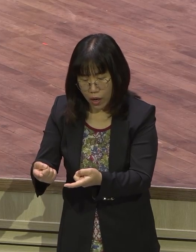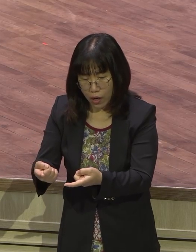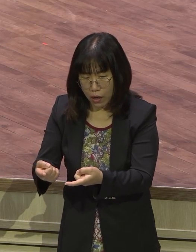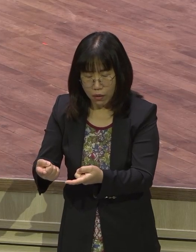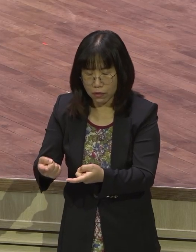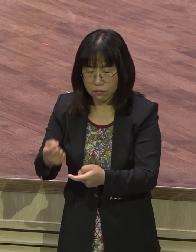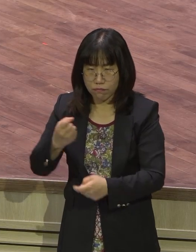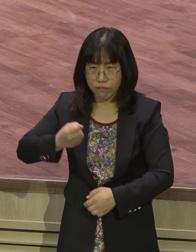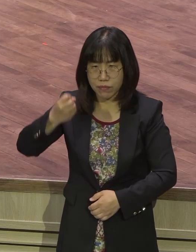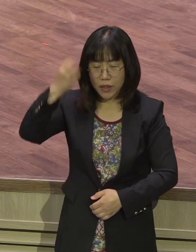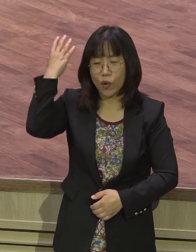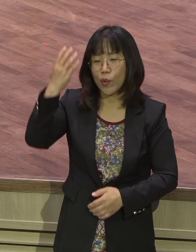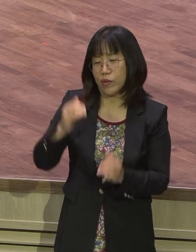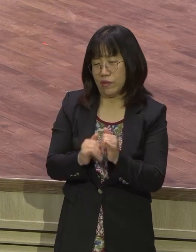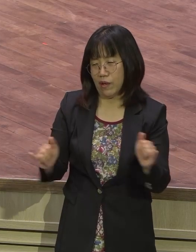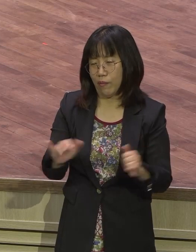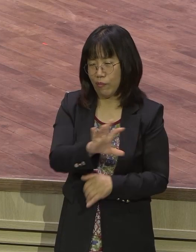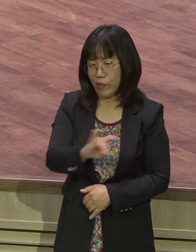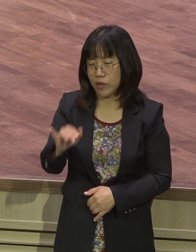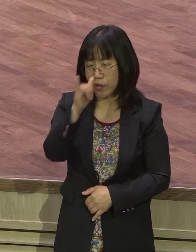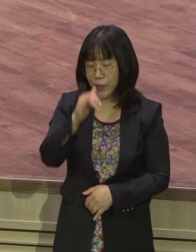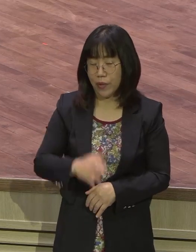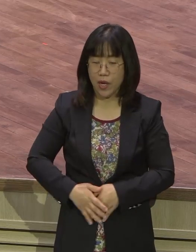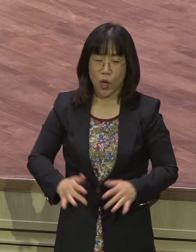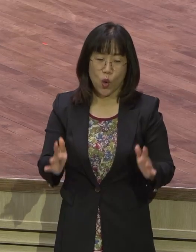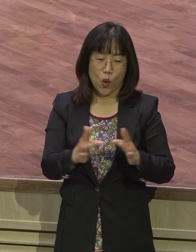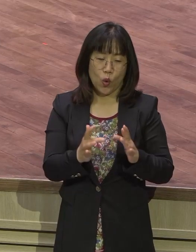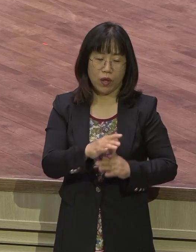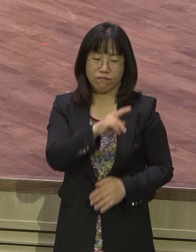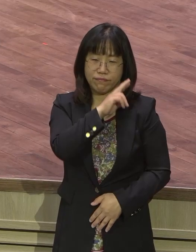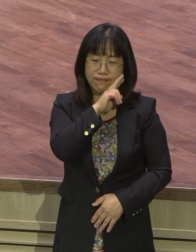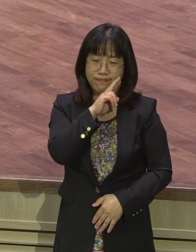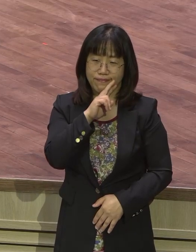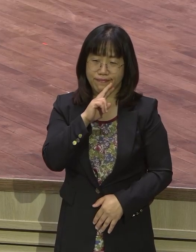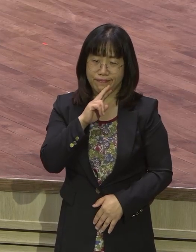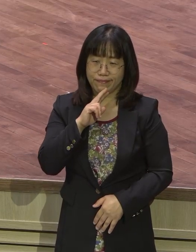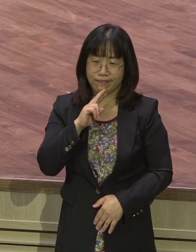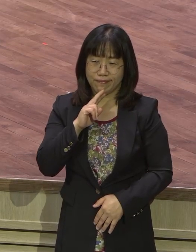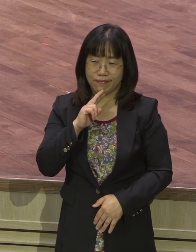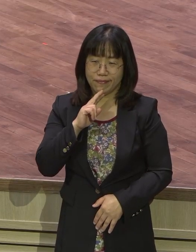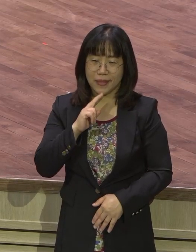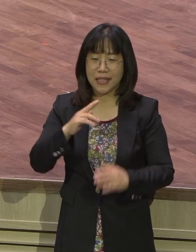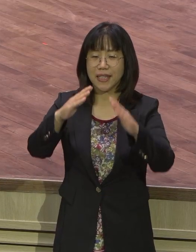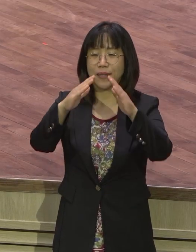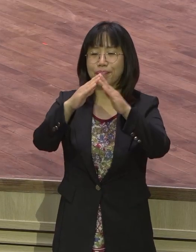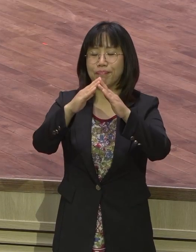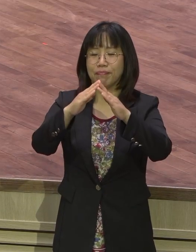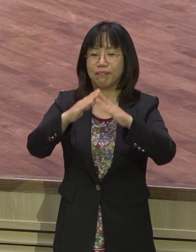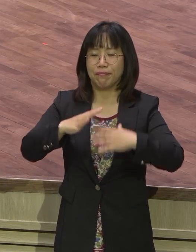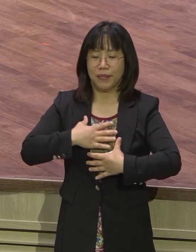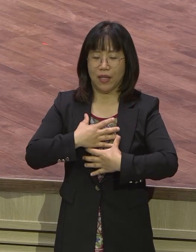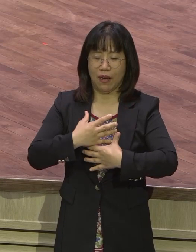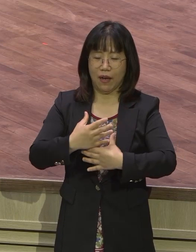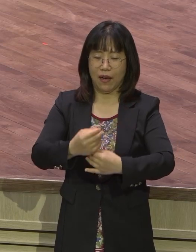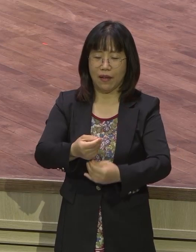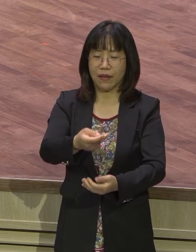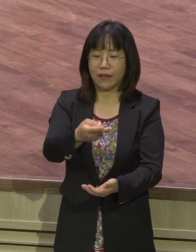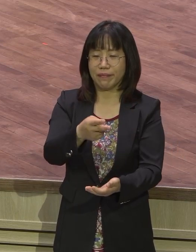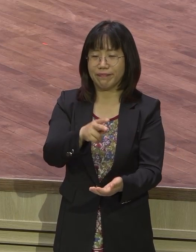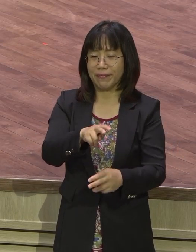아이고 온라인 예배 너무 편하다 안가고 집에서 바다맞고 앉아가지고 그냥